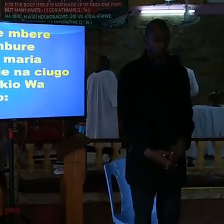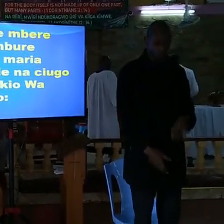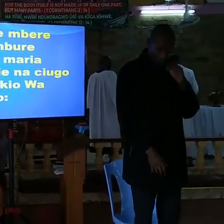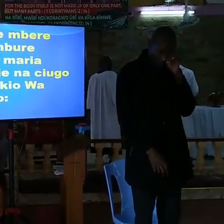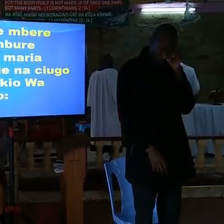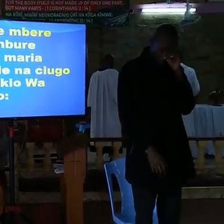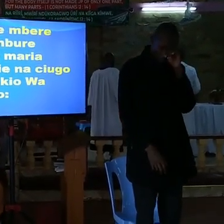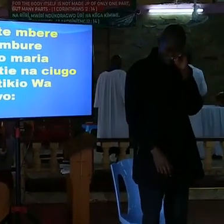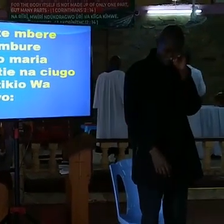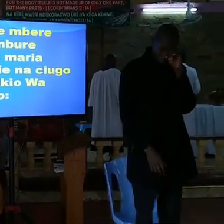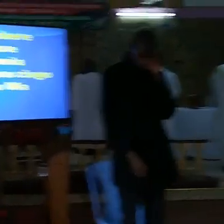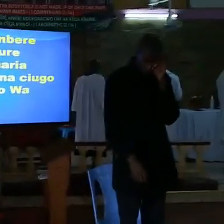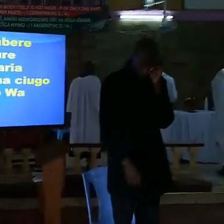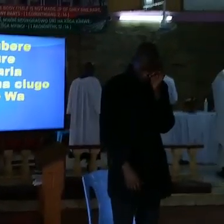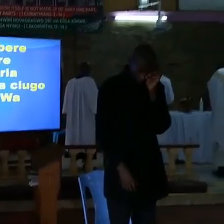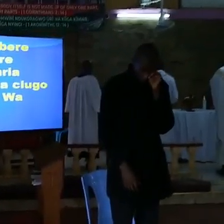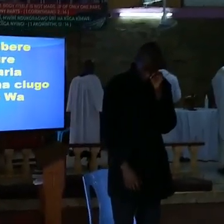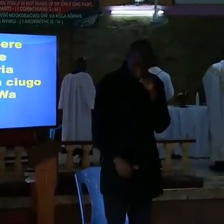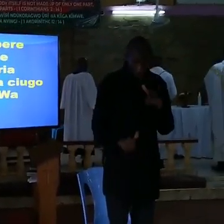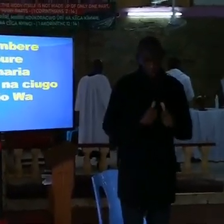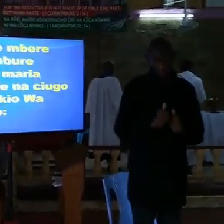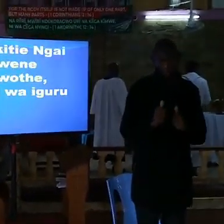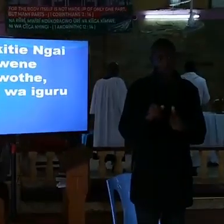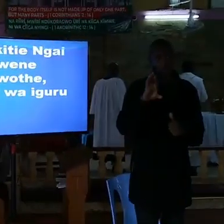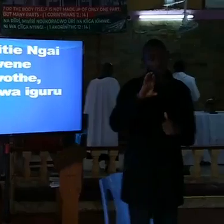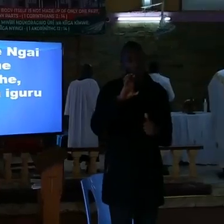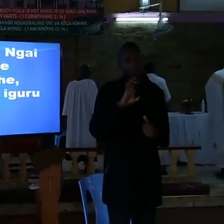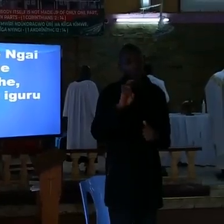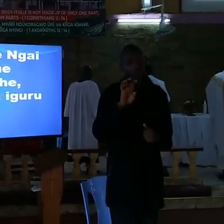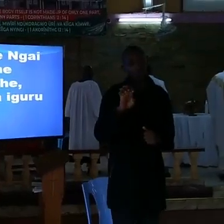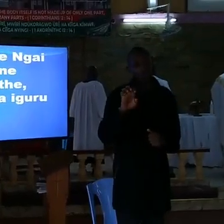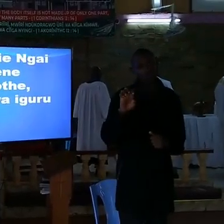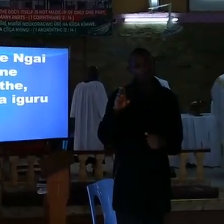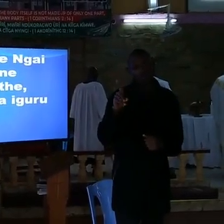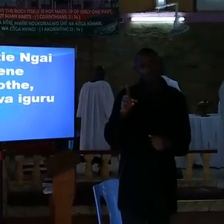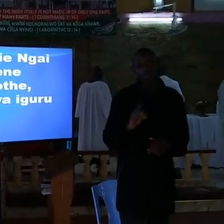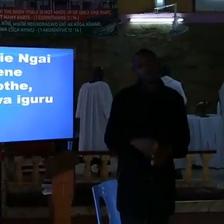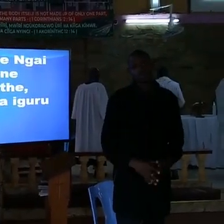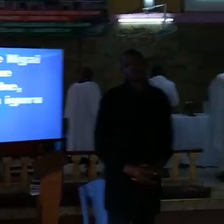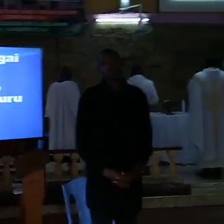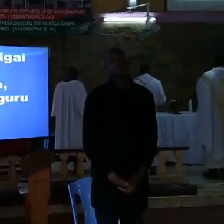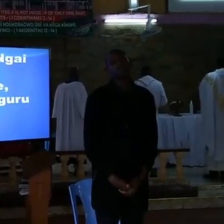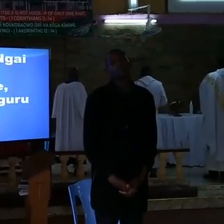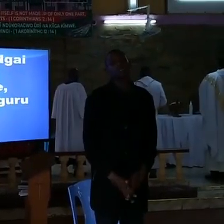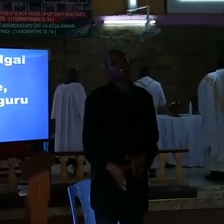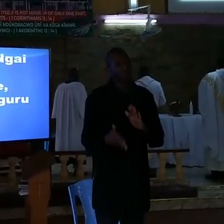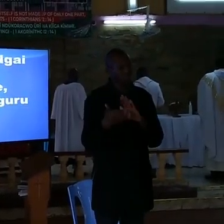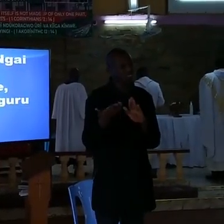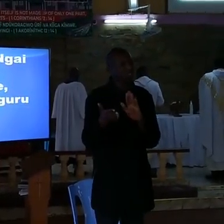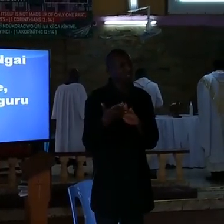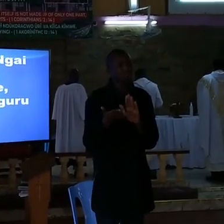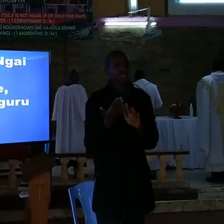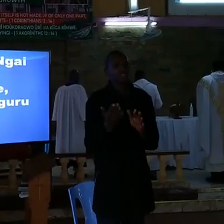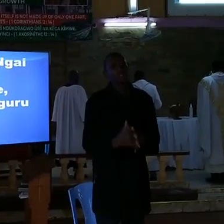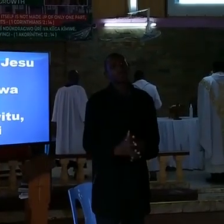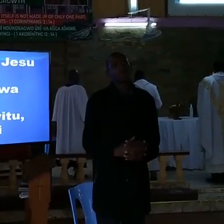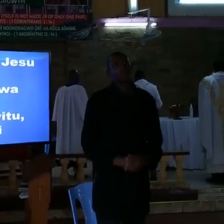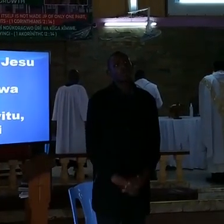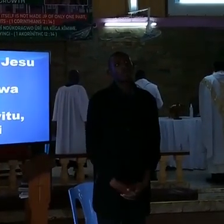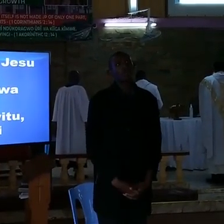twitikitie na ciugo cia witikio watumwo ni njitikitie ngai ithe mwene hinya wothe mumbi wa iguru na